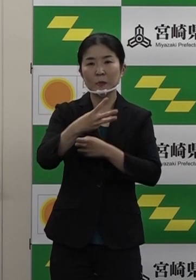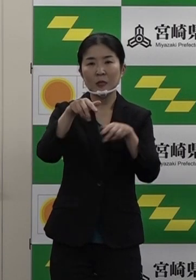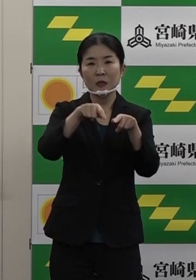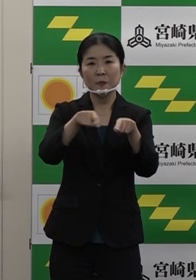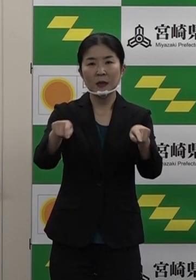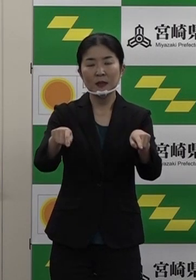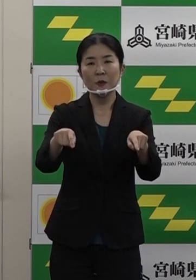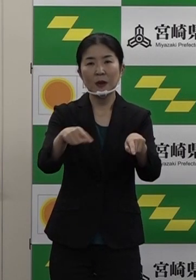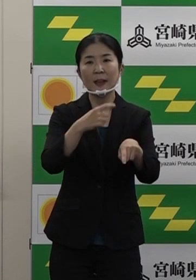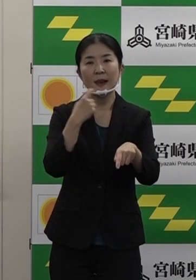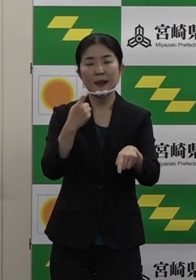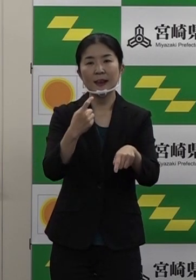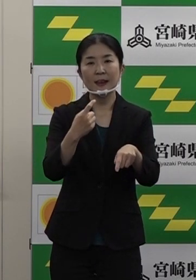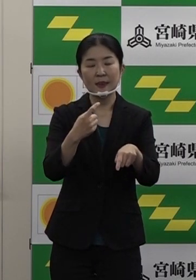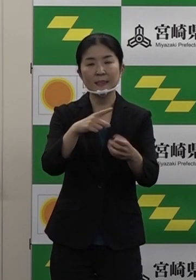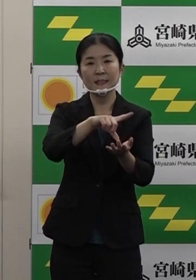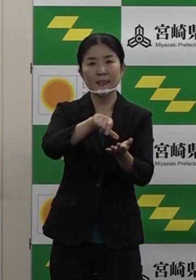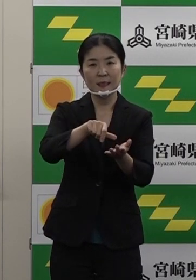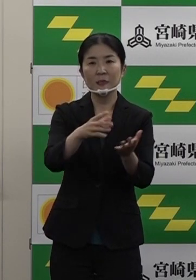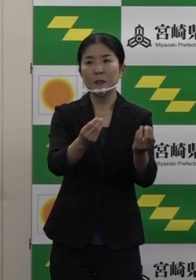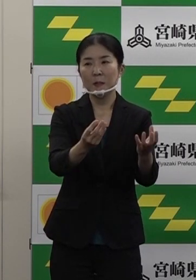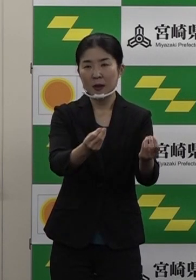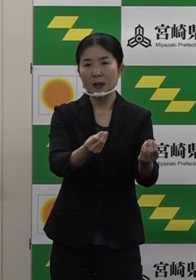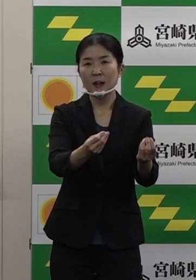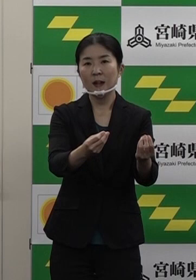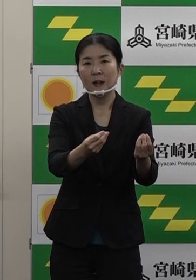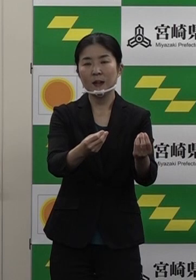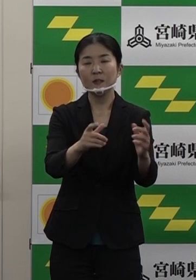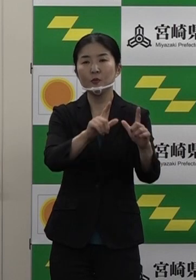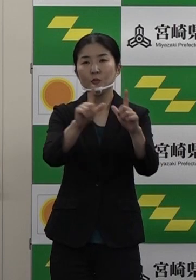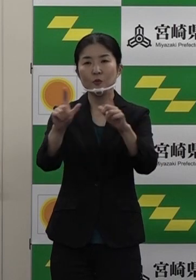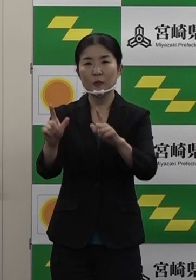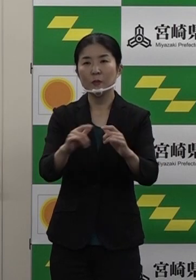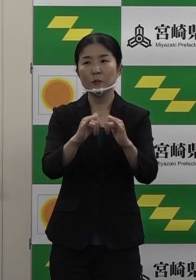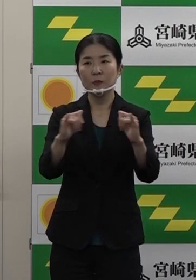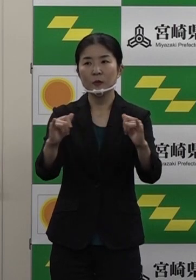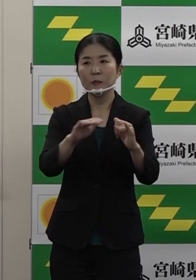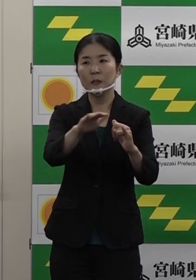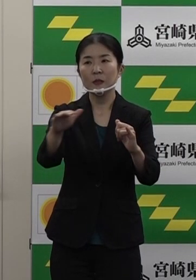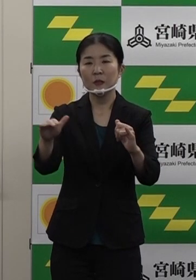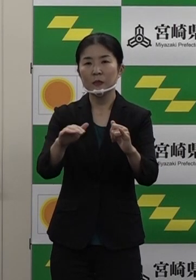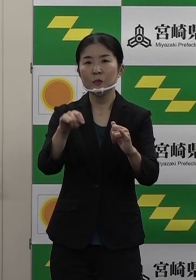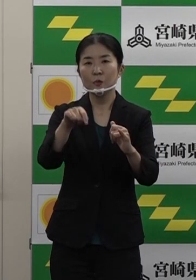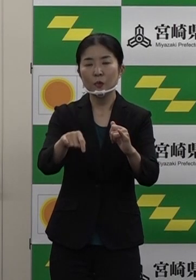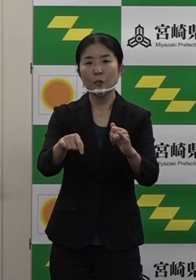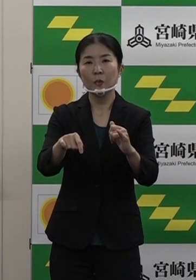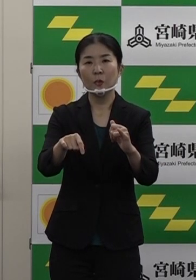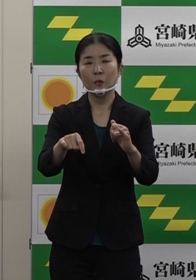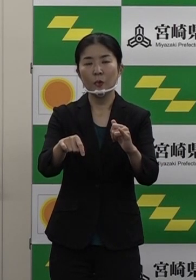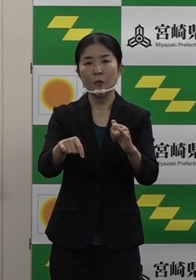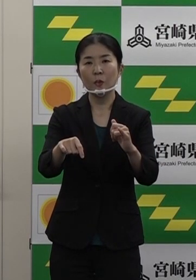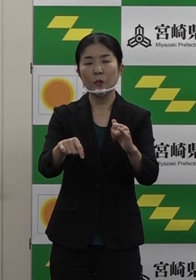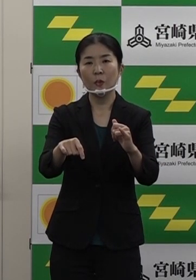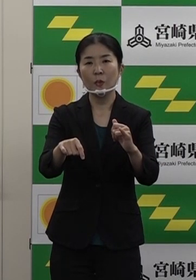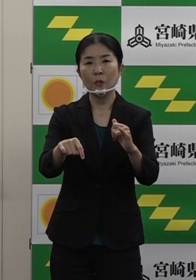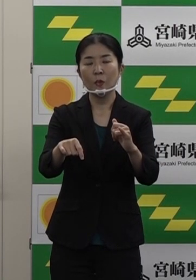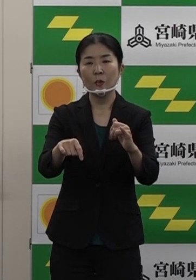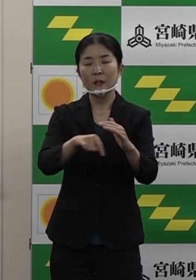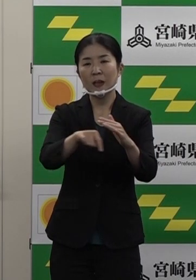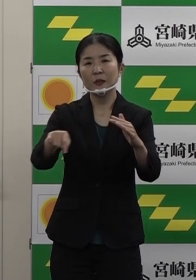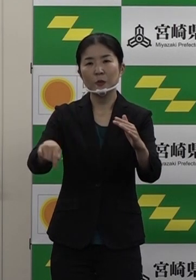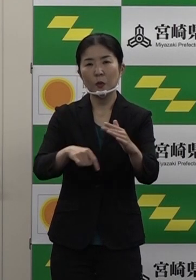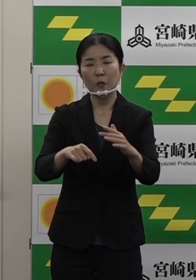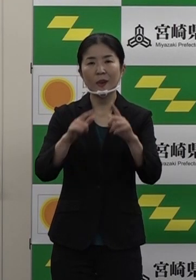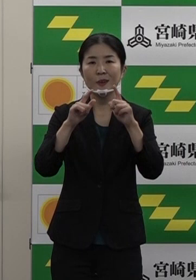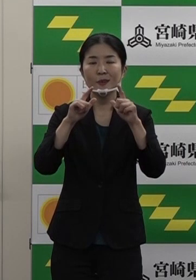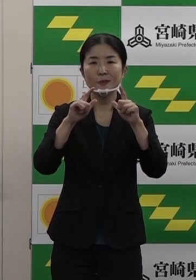赤県域のままというところで、その住まれている住民にその点がどの程度伝わる